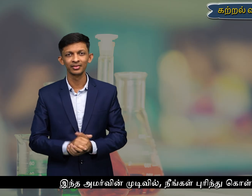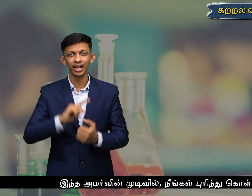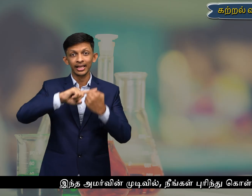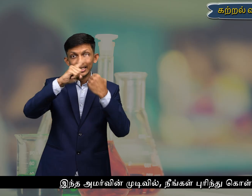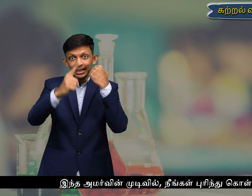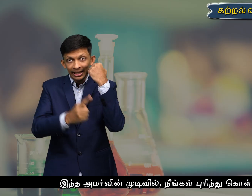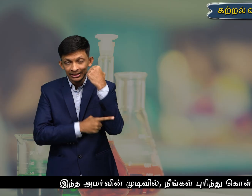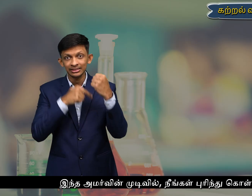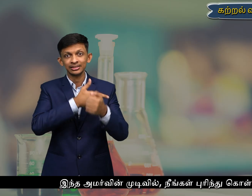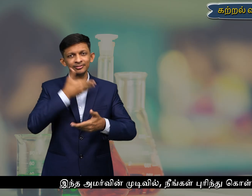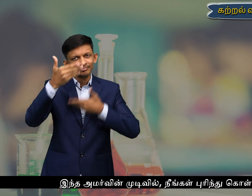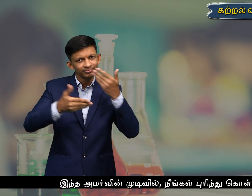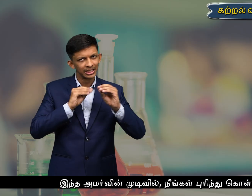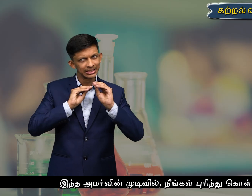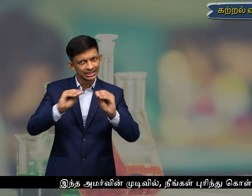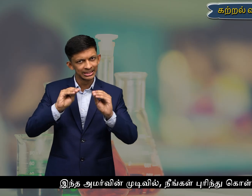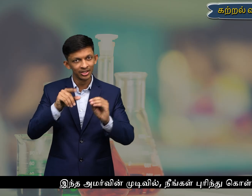இந்த அமர்வின் முடிவில் நீங்கள் புரிந்து கொள்ள முடியும்.